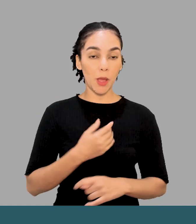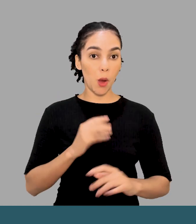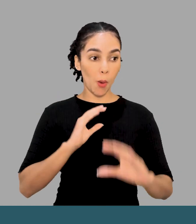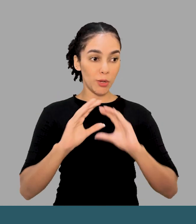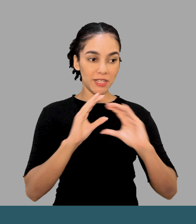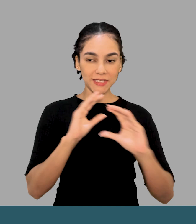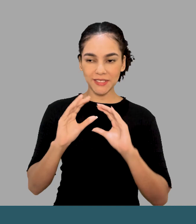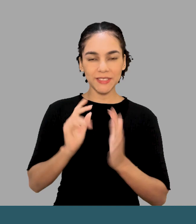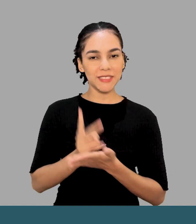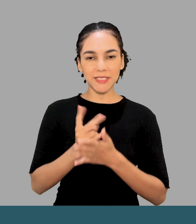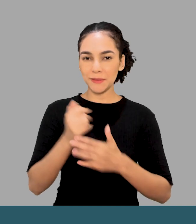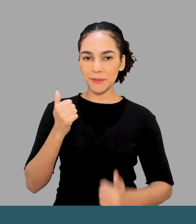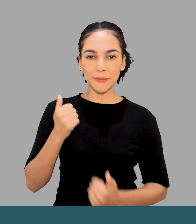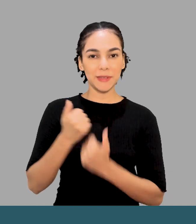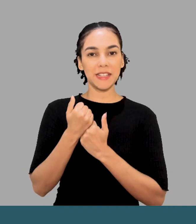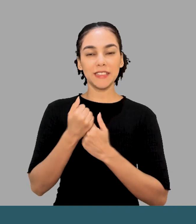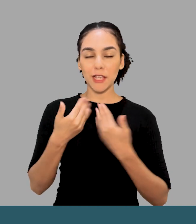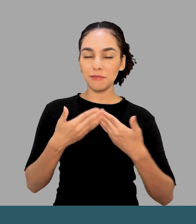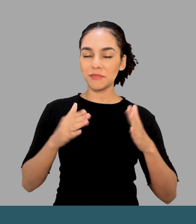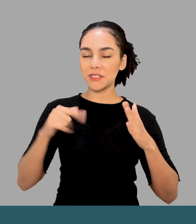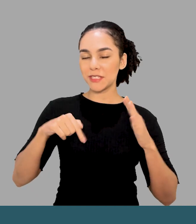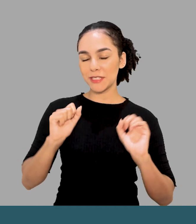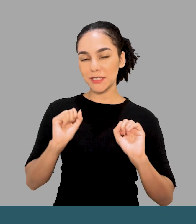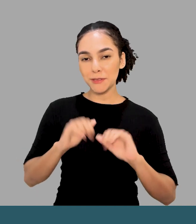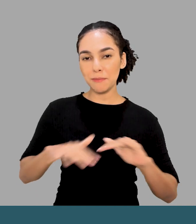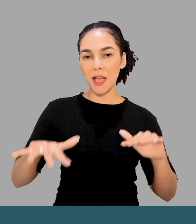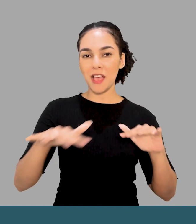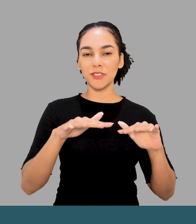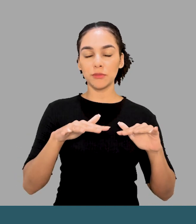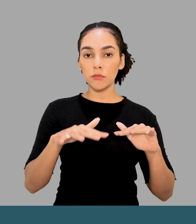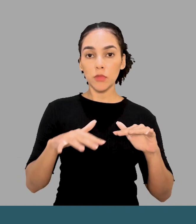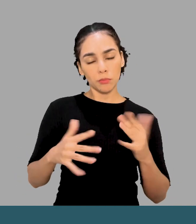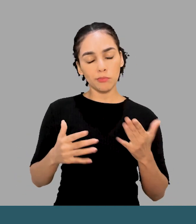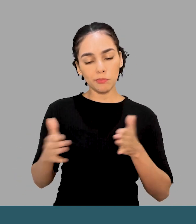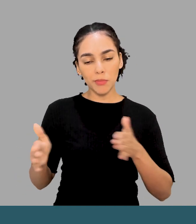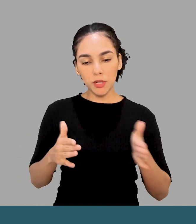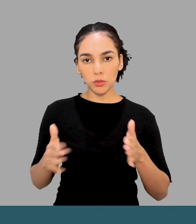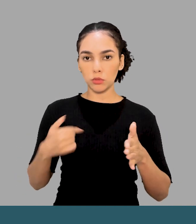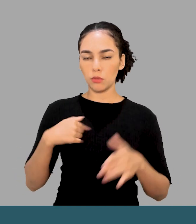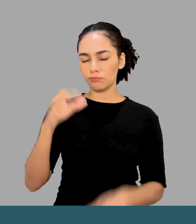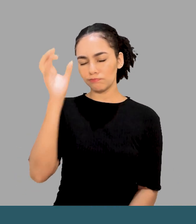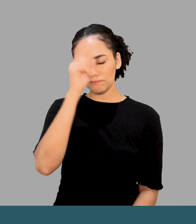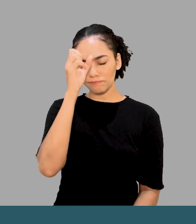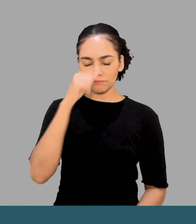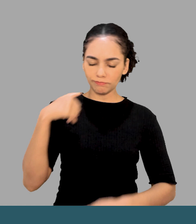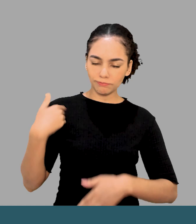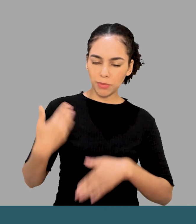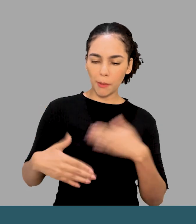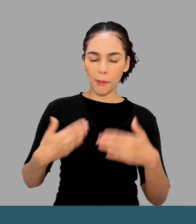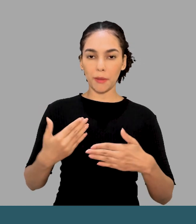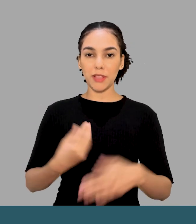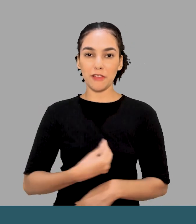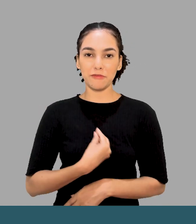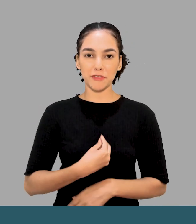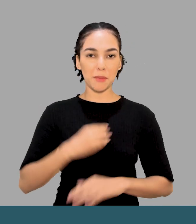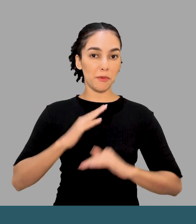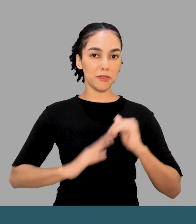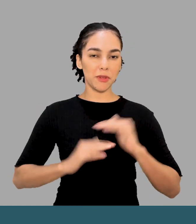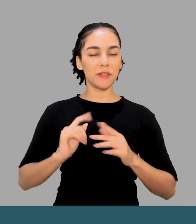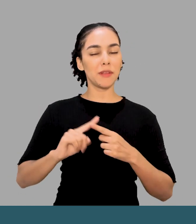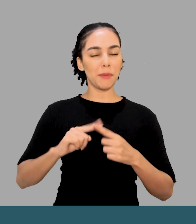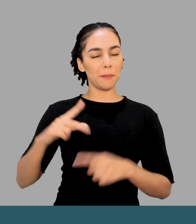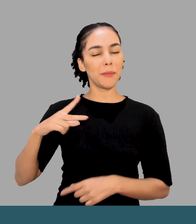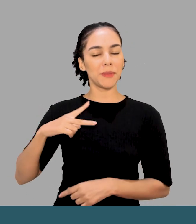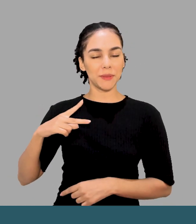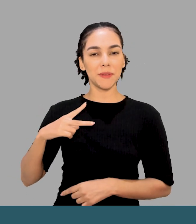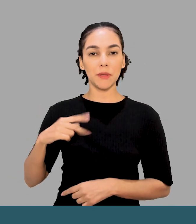que sempre apoiaram e abriram este espaço. Foi um período de enorme aprendizado e crescimento na vida pessoal e profissional, que eu guardarei sempre